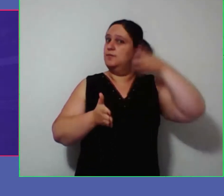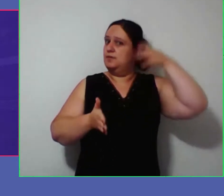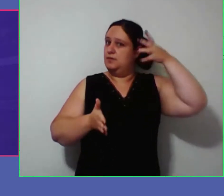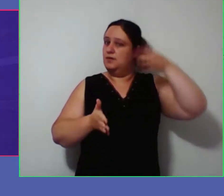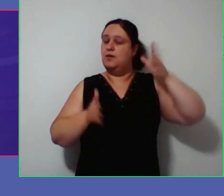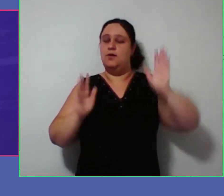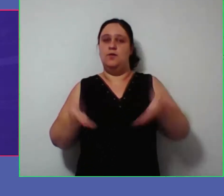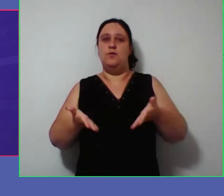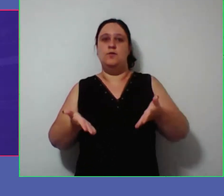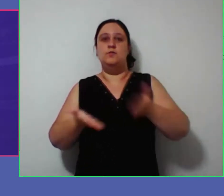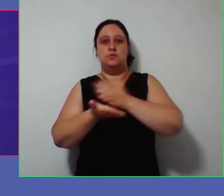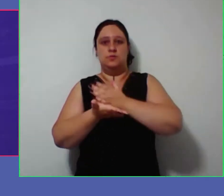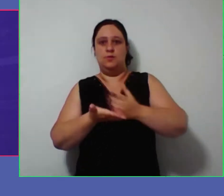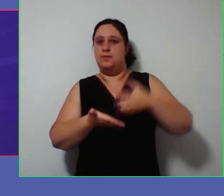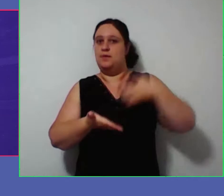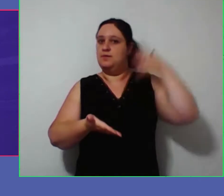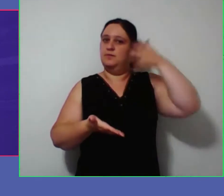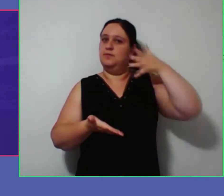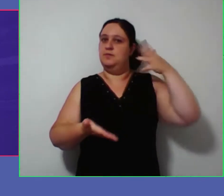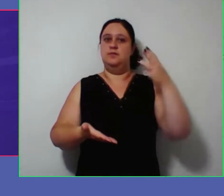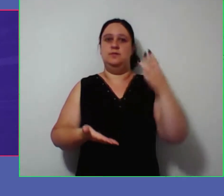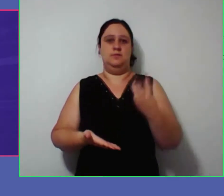mensagem 3.